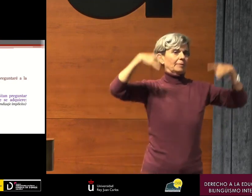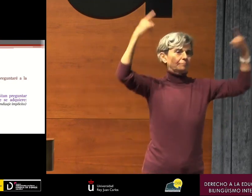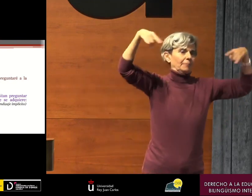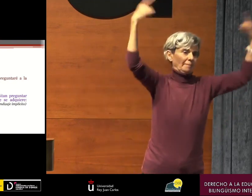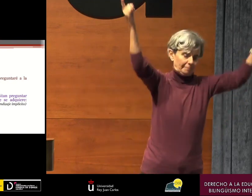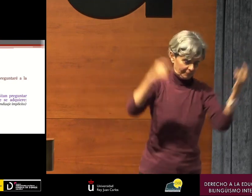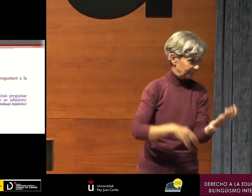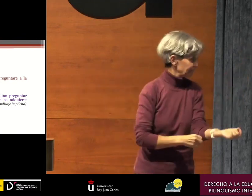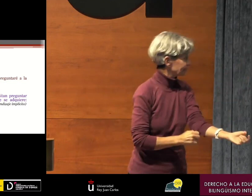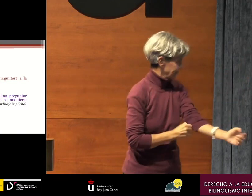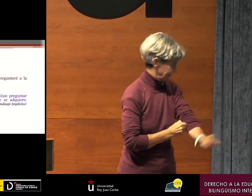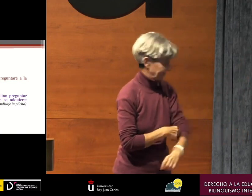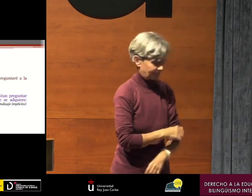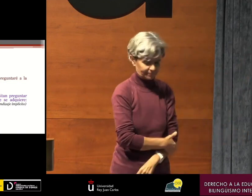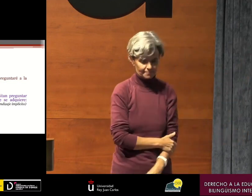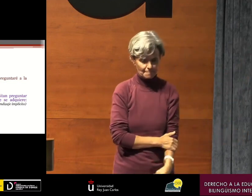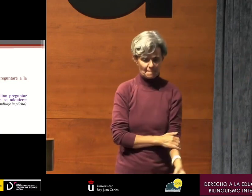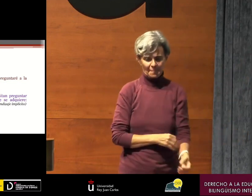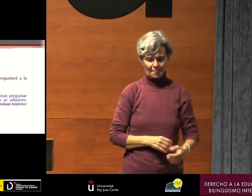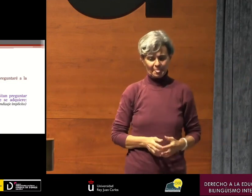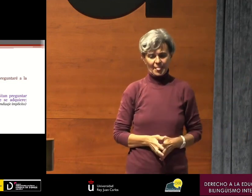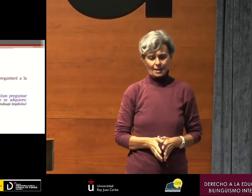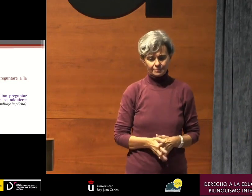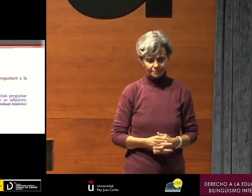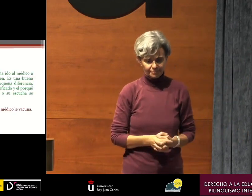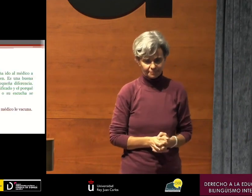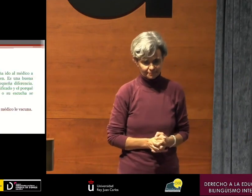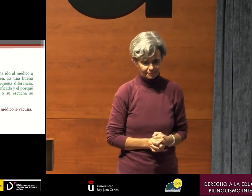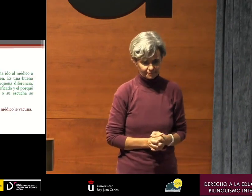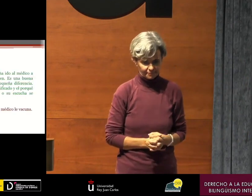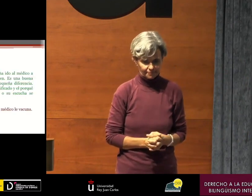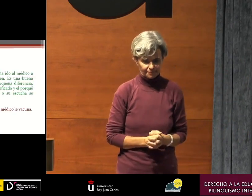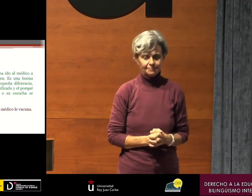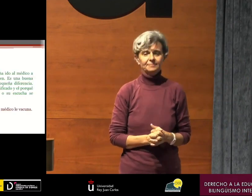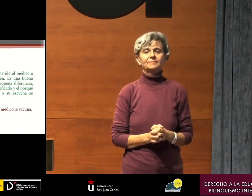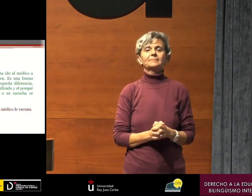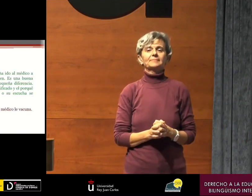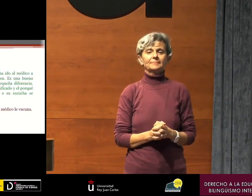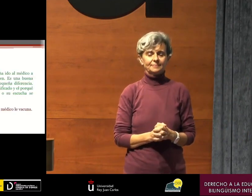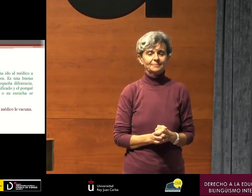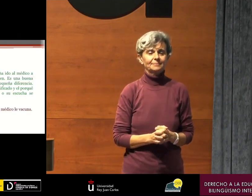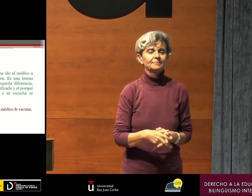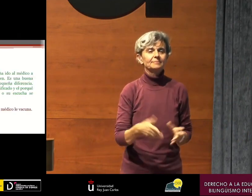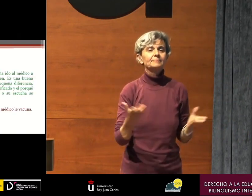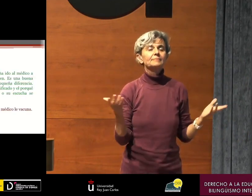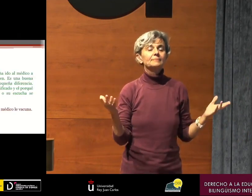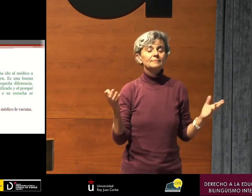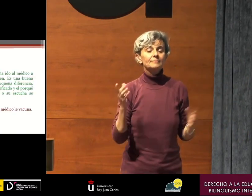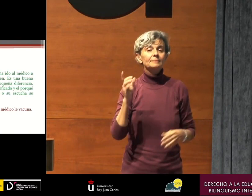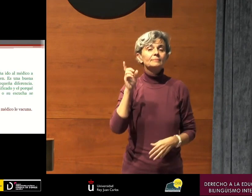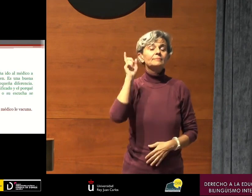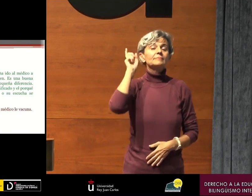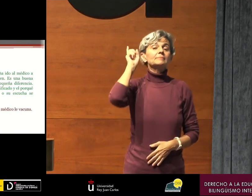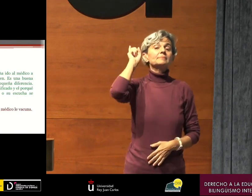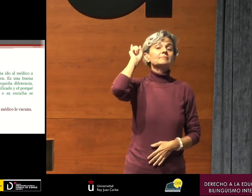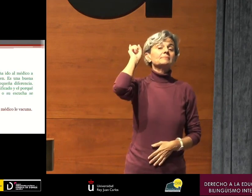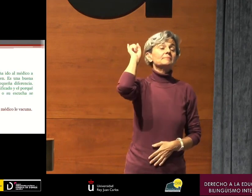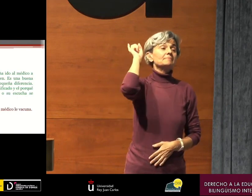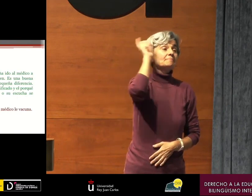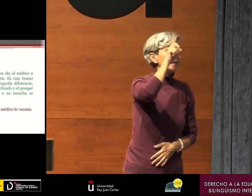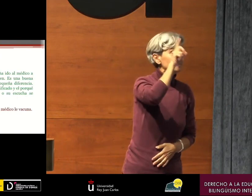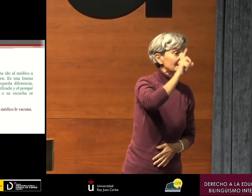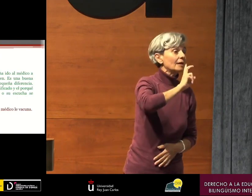además se da así, con unos objetivos concretos y se trabaja la conversación dentro del aula, ese aprendizaje implícito se multiplica por